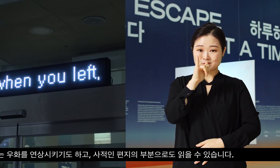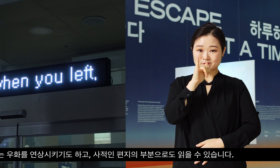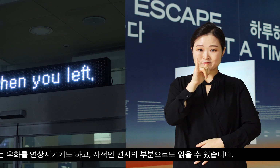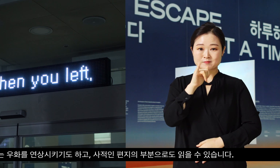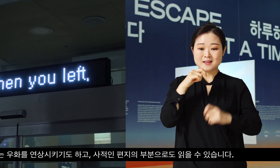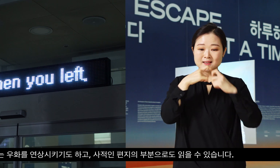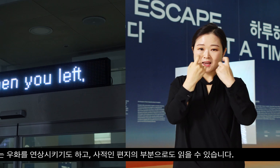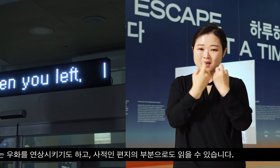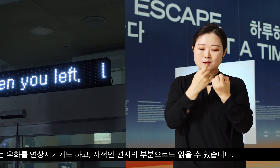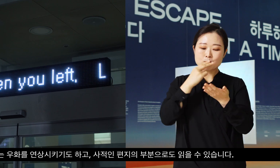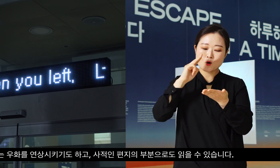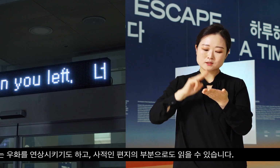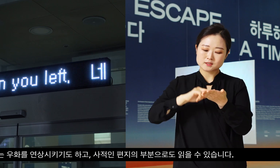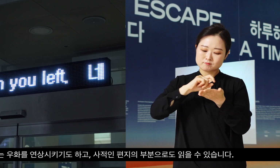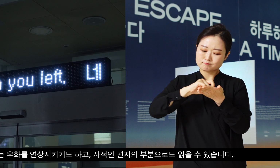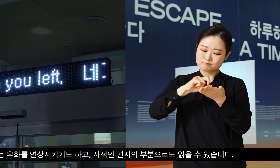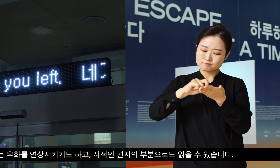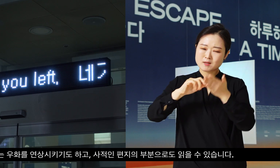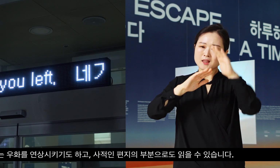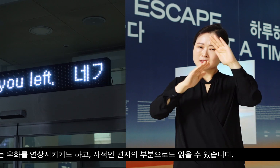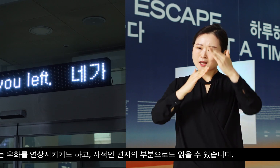사적인 편지의 부분으로도 읽을 수 있습니다.